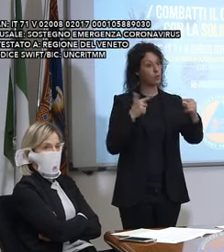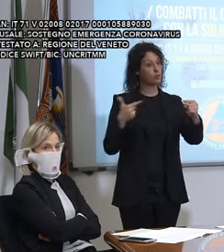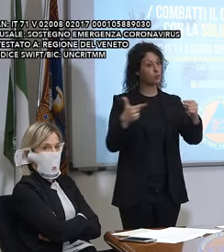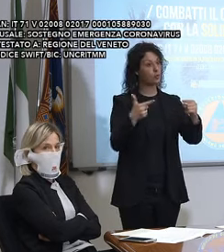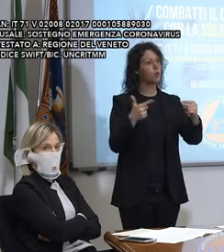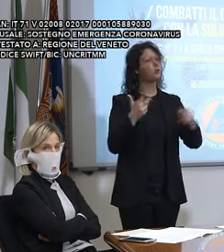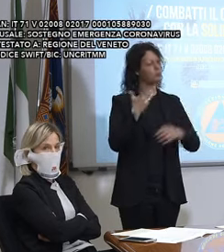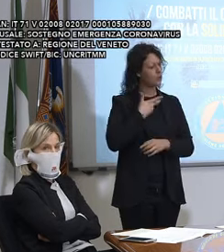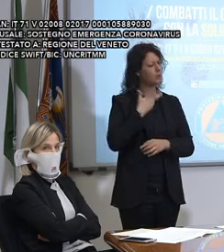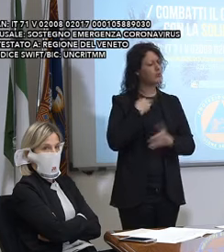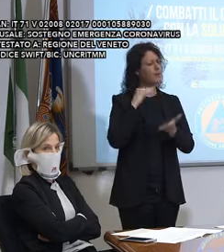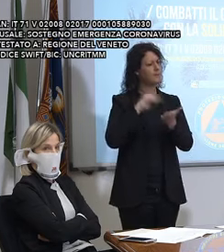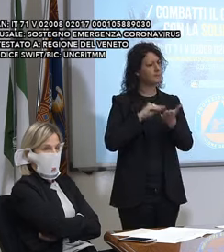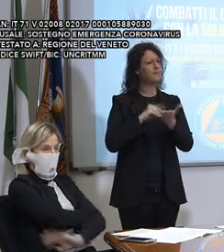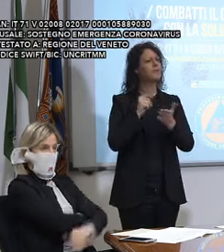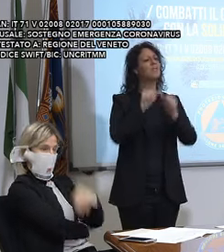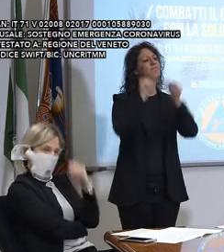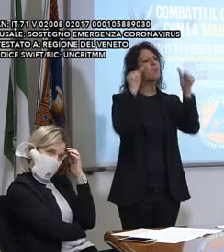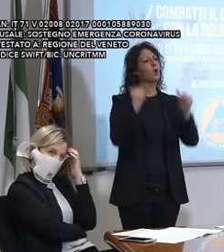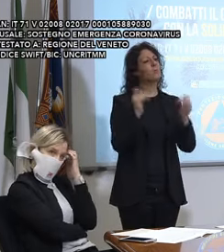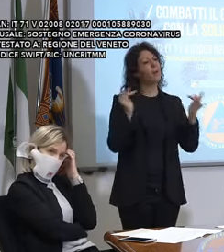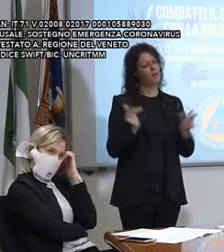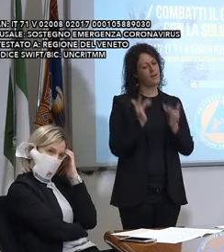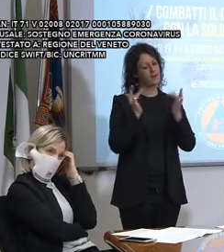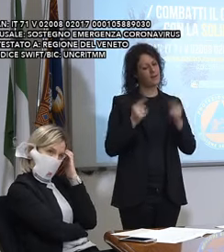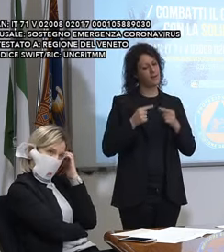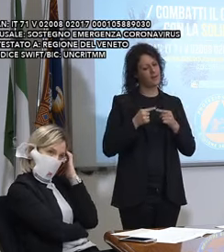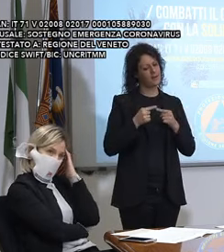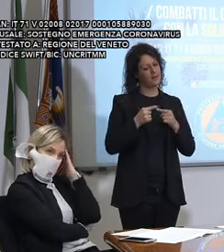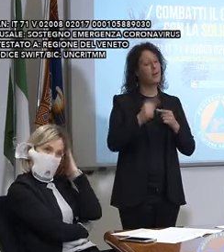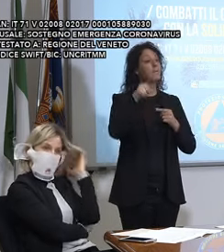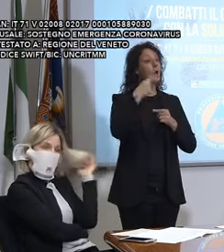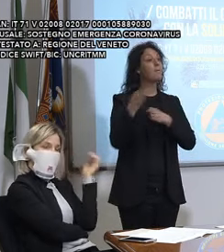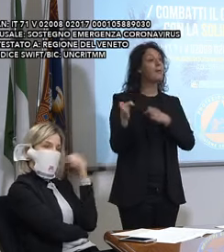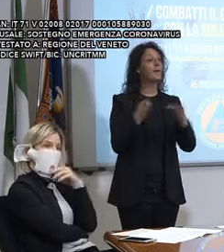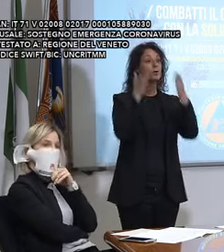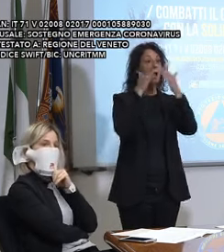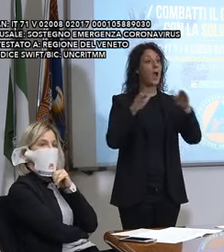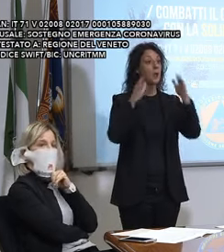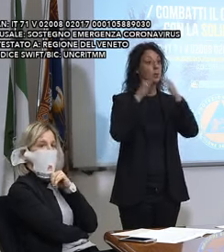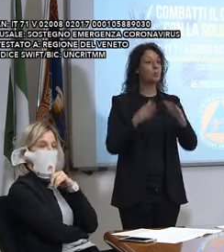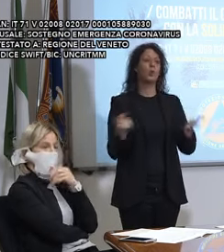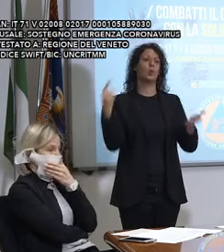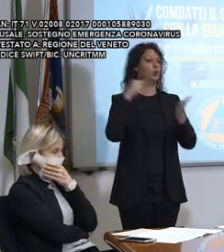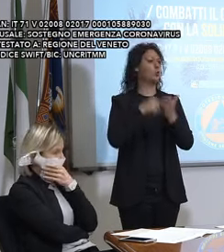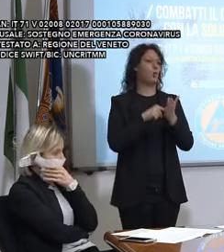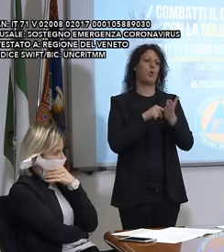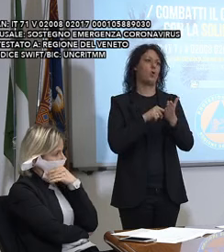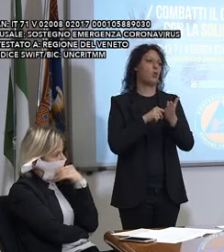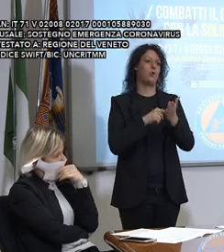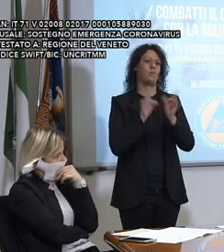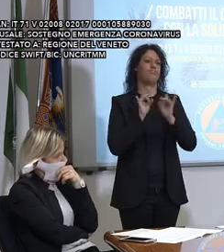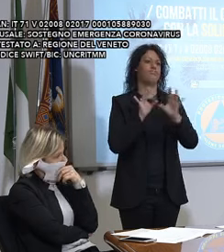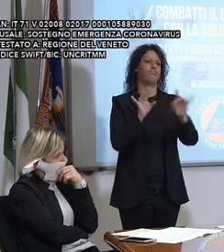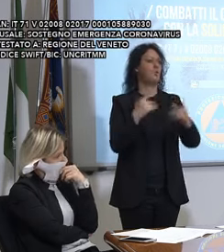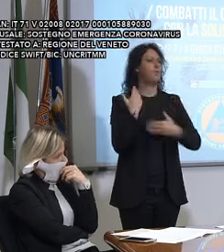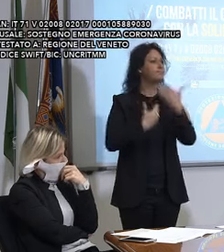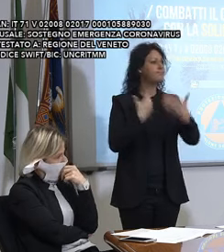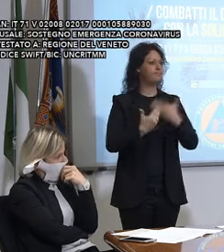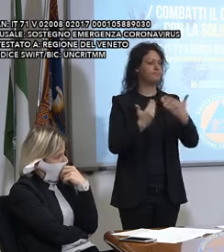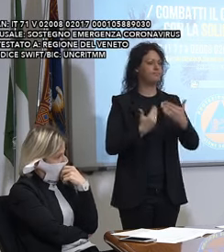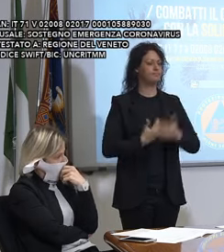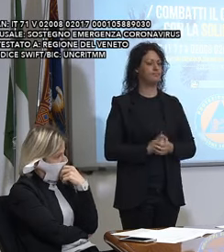riposo. Dopo in autunno, che la sua stagione magnifica che sceglie, torna a fare il suo lavoro, detta così simpaticamente. Abbiamo